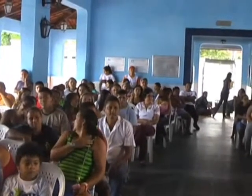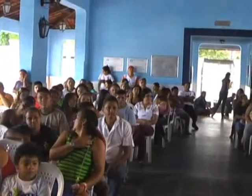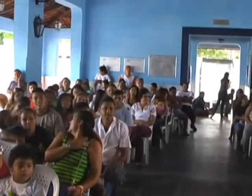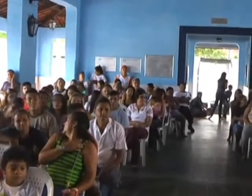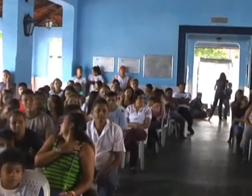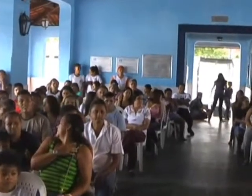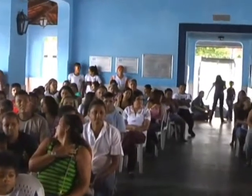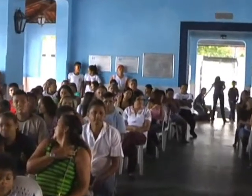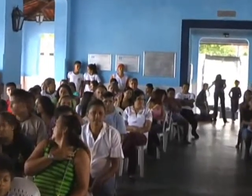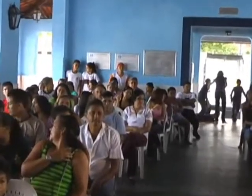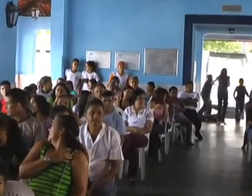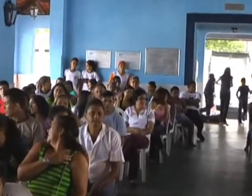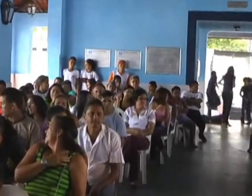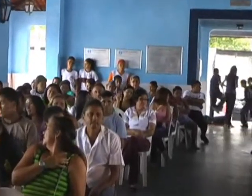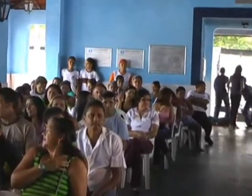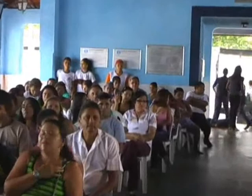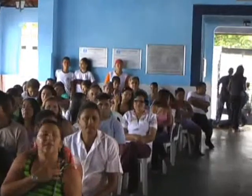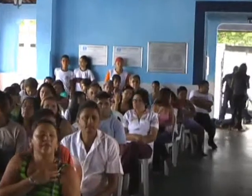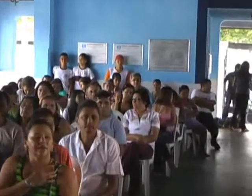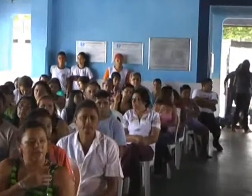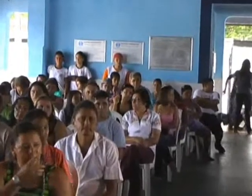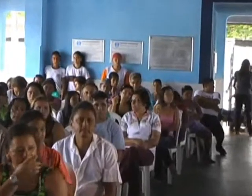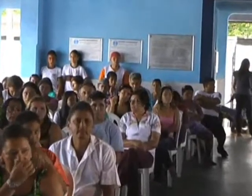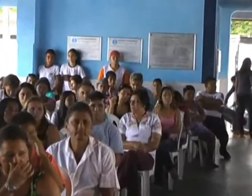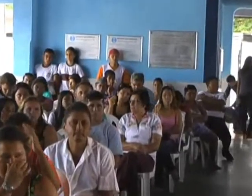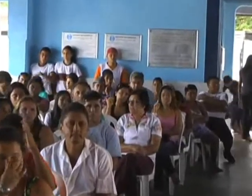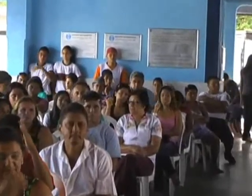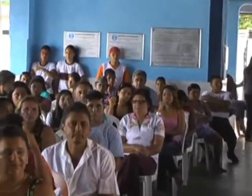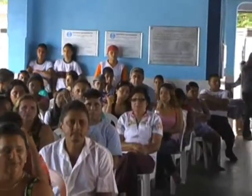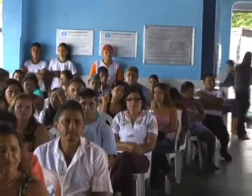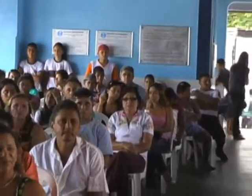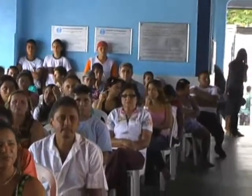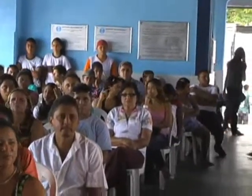To be continued...